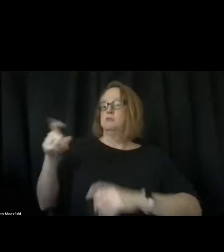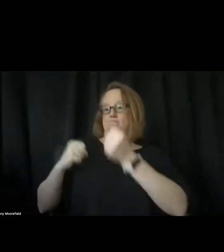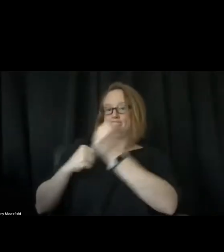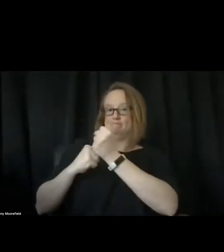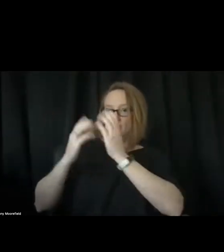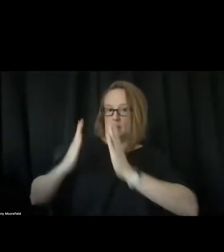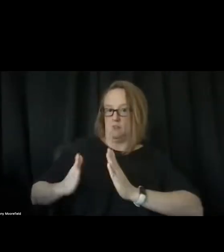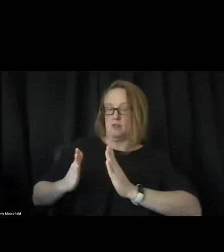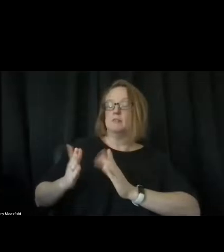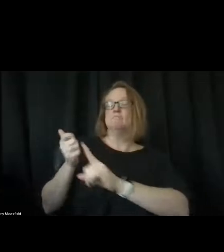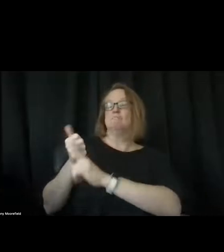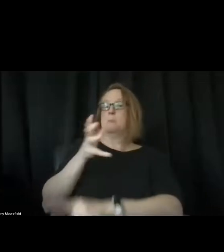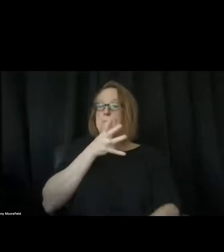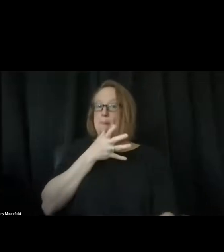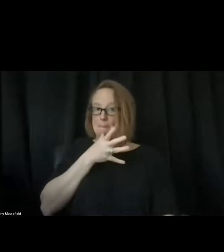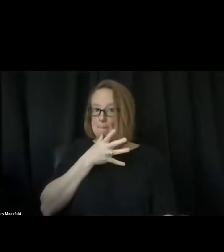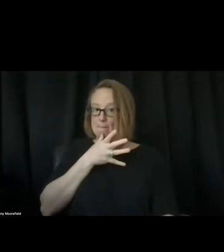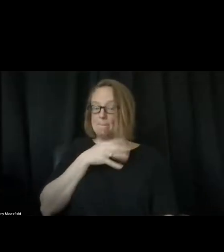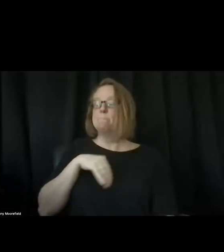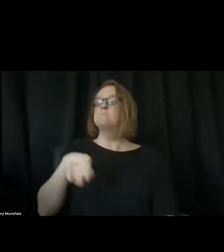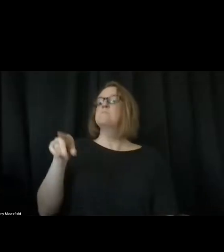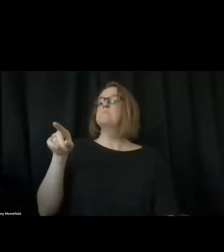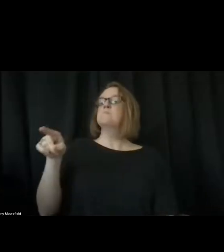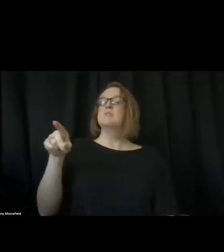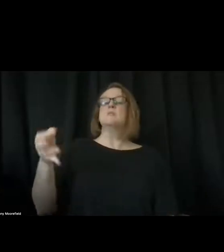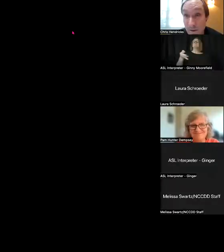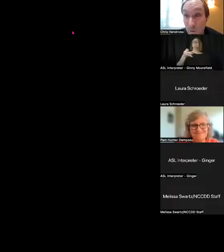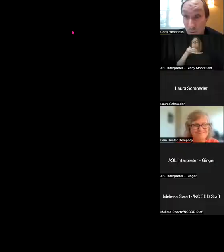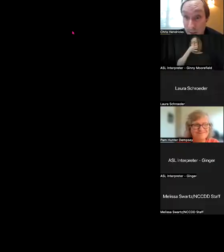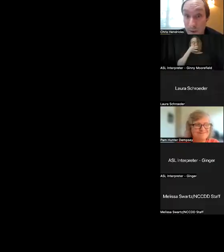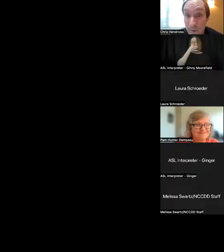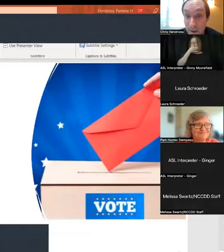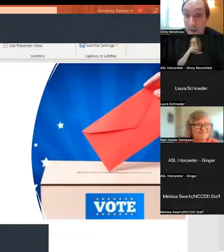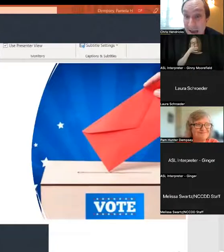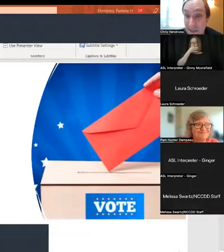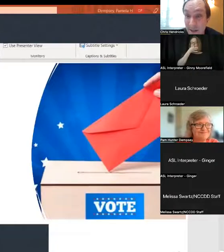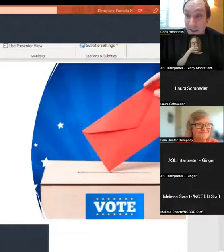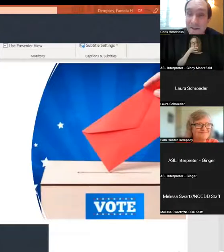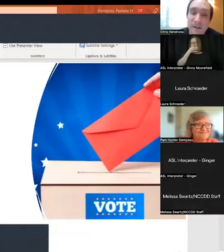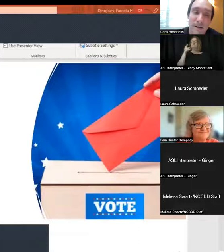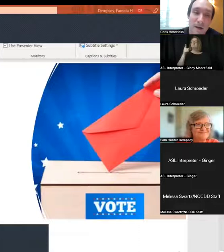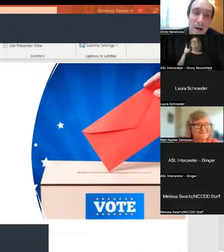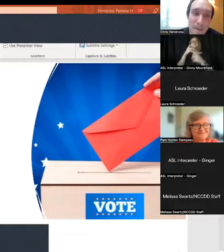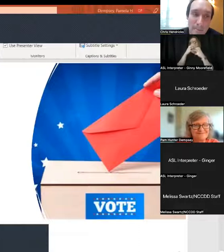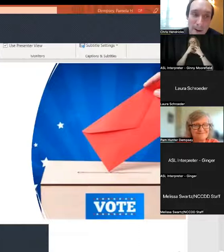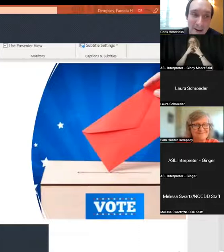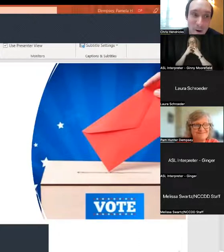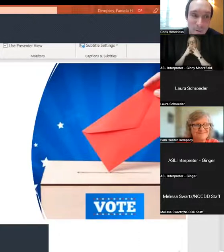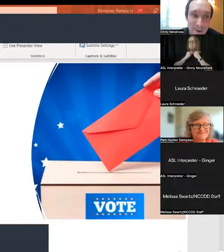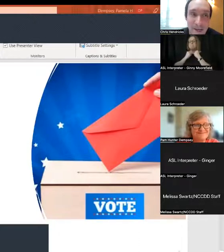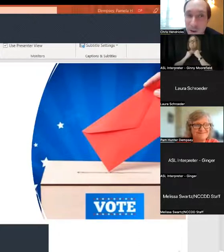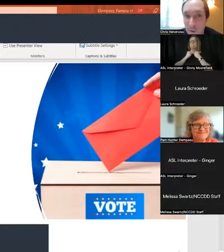intercesora ella es madre ella también es una experta que está